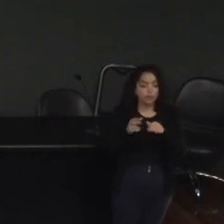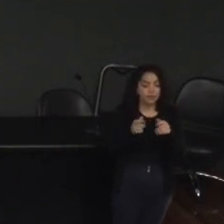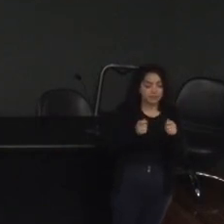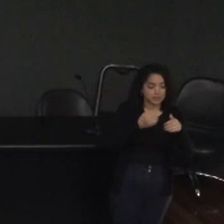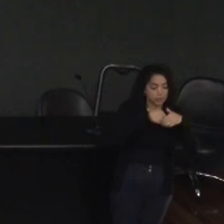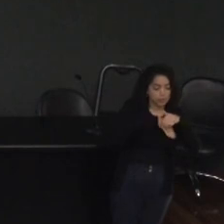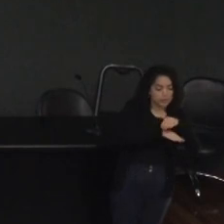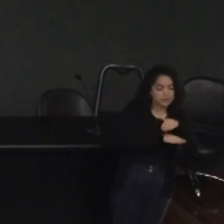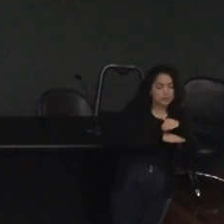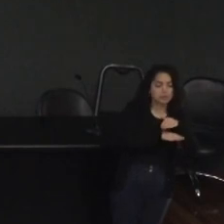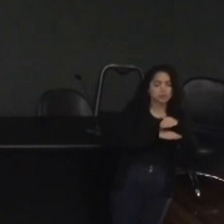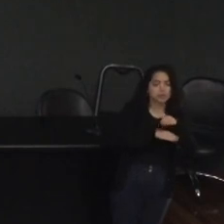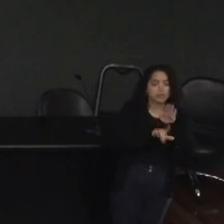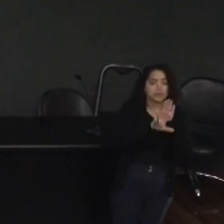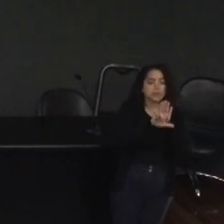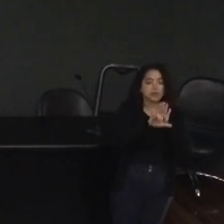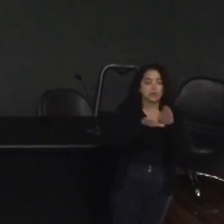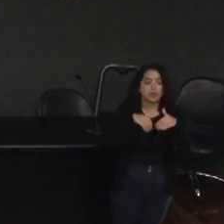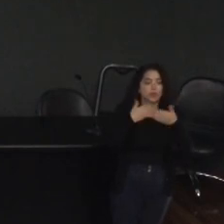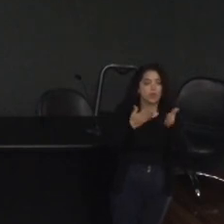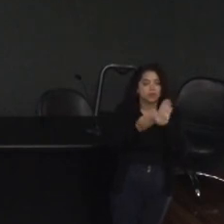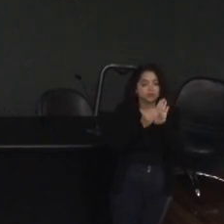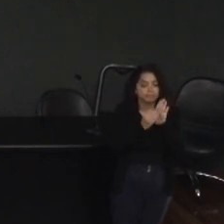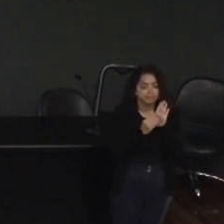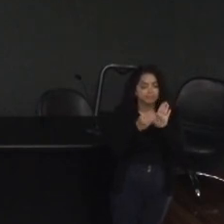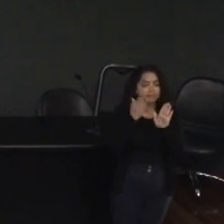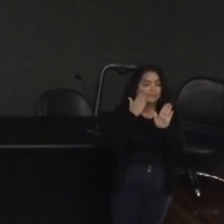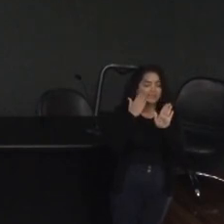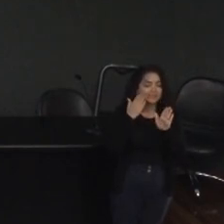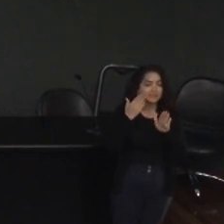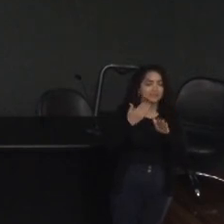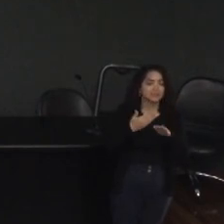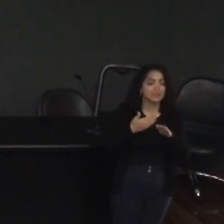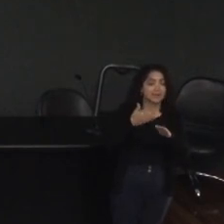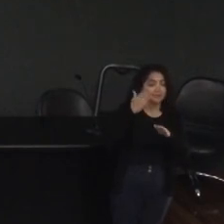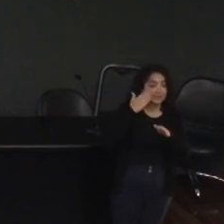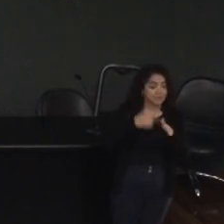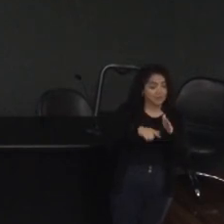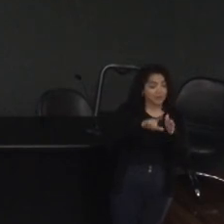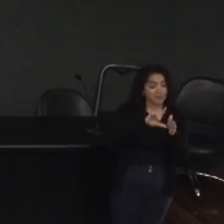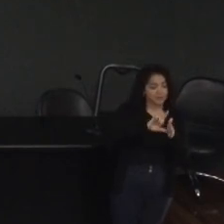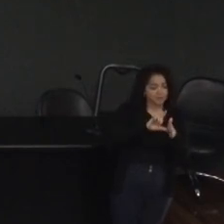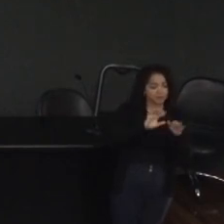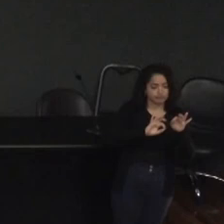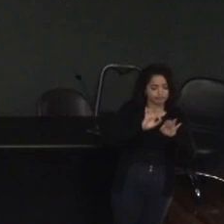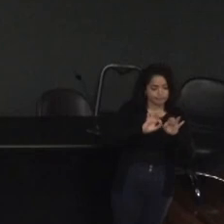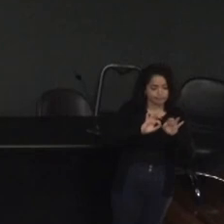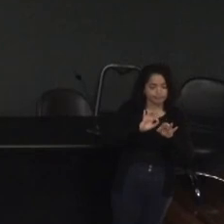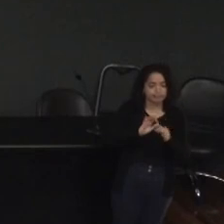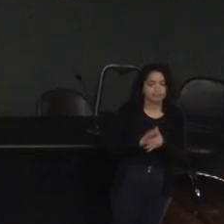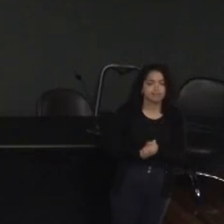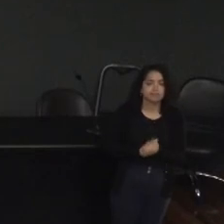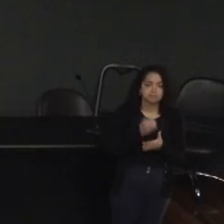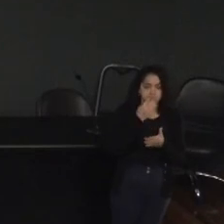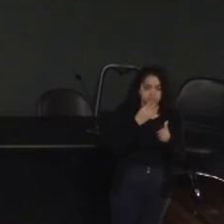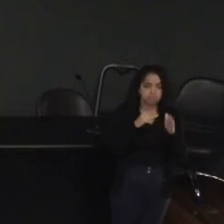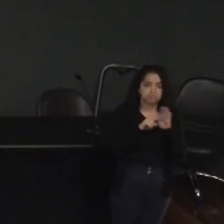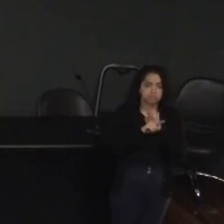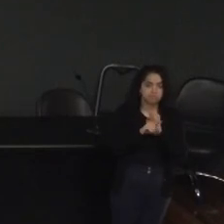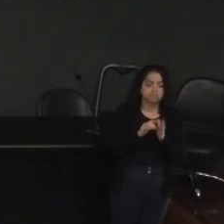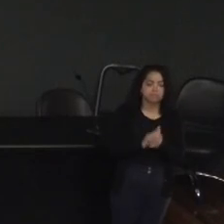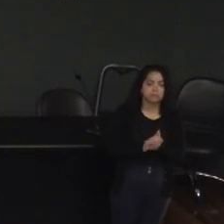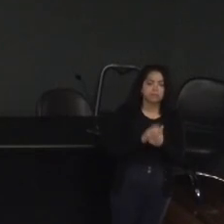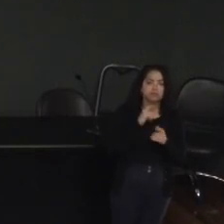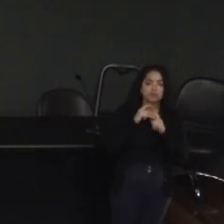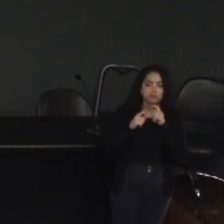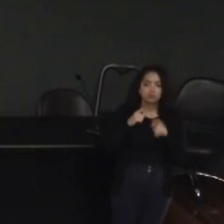em razão de qual lei por isso que você precisa saber o processo de vida inteiro tá ótima pergunta mas alguma